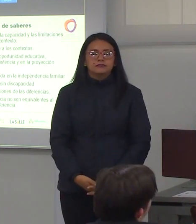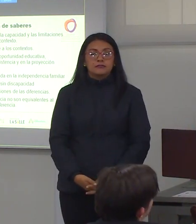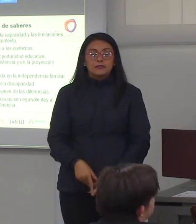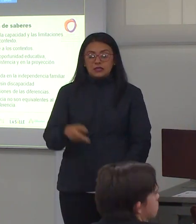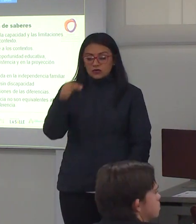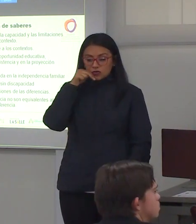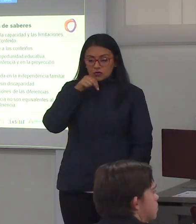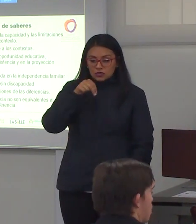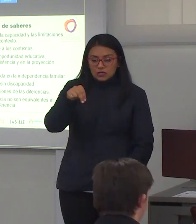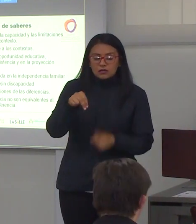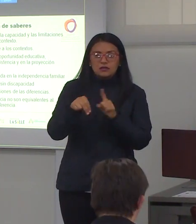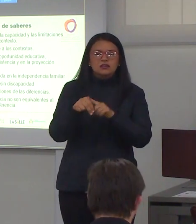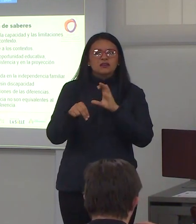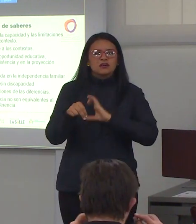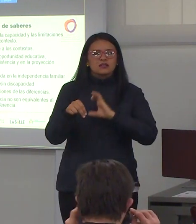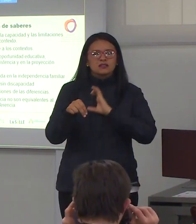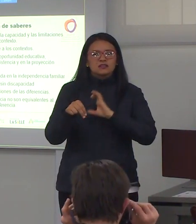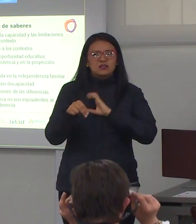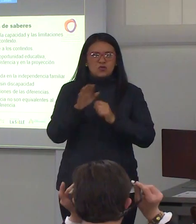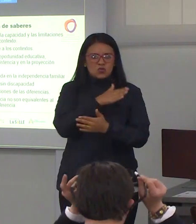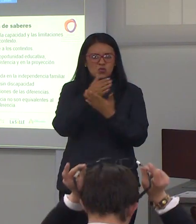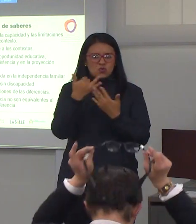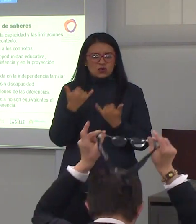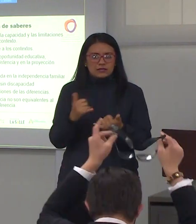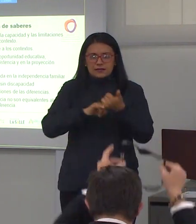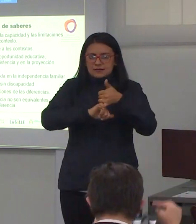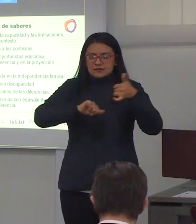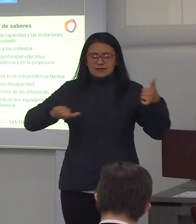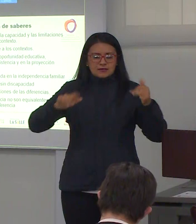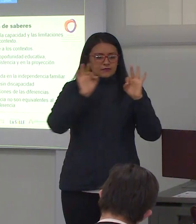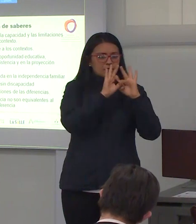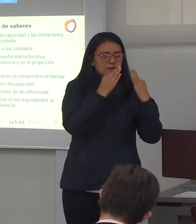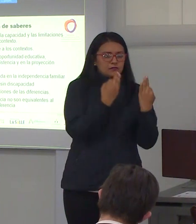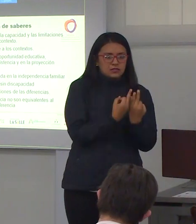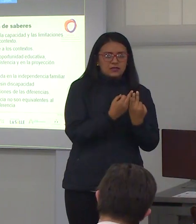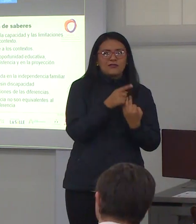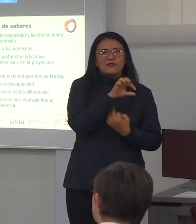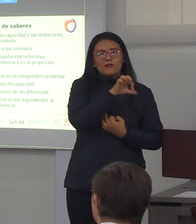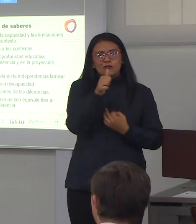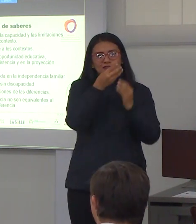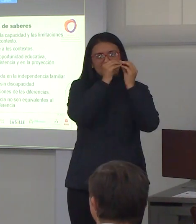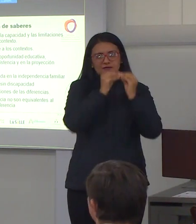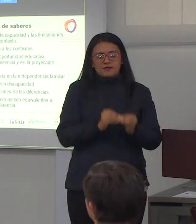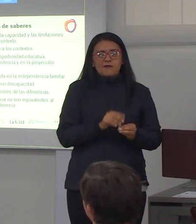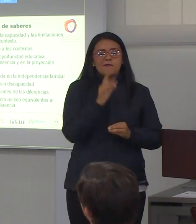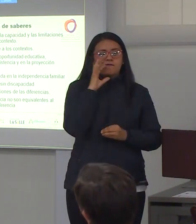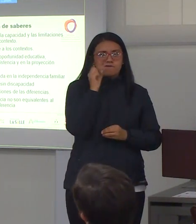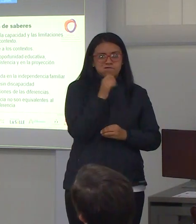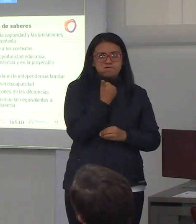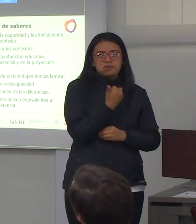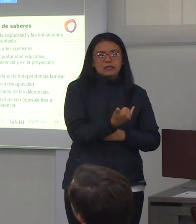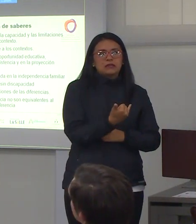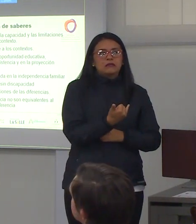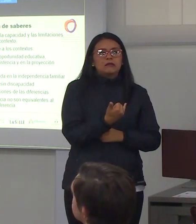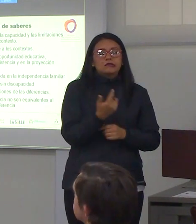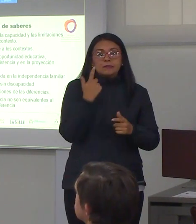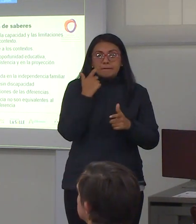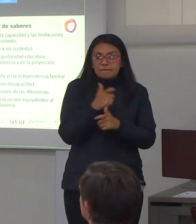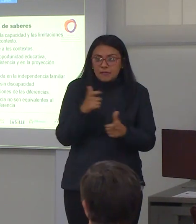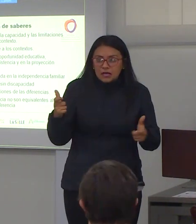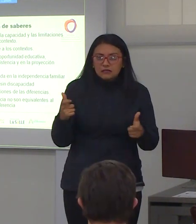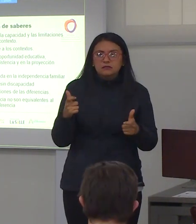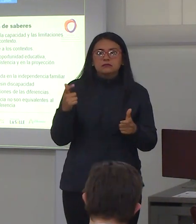cotidianidad está caracterizada entonces en este momento por la independencia familiar esta es otra práctica que se encuentra ya hay mayor